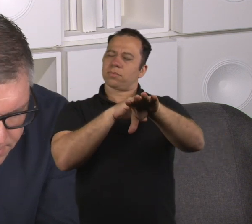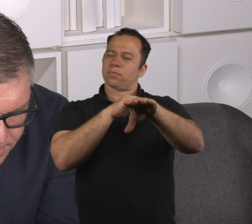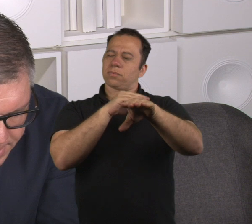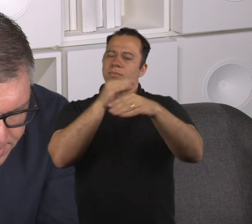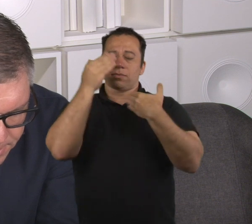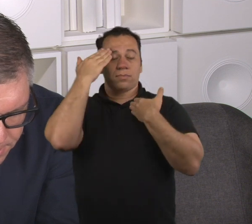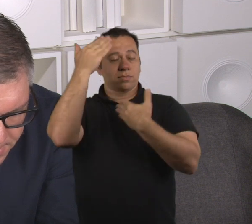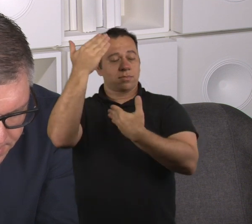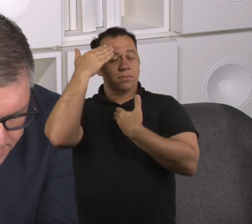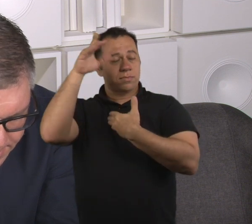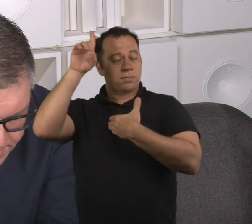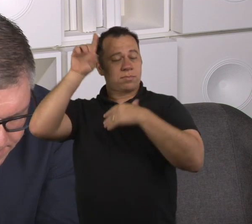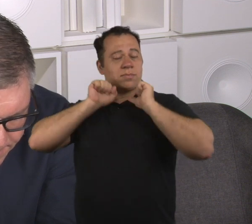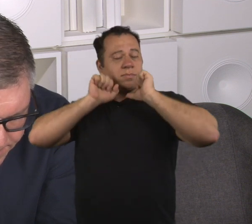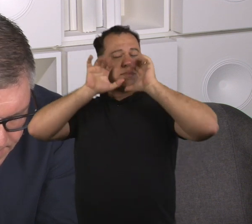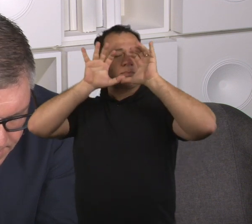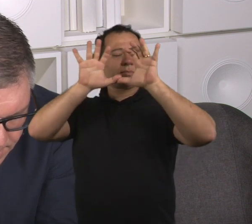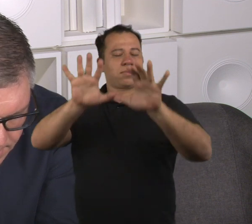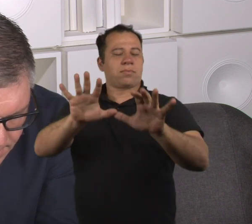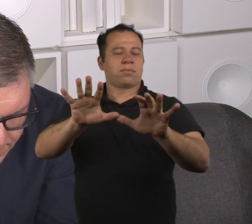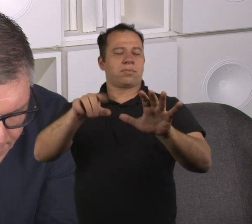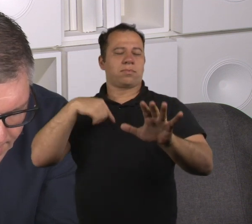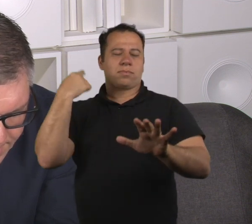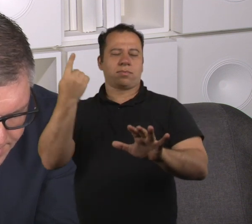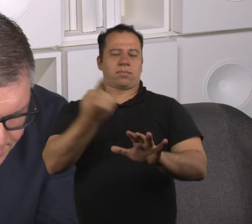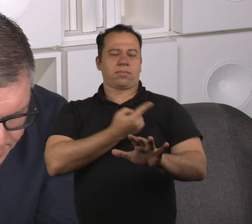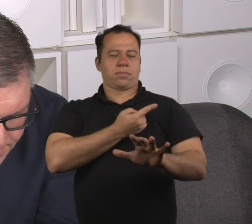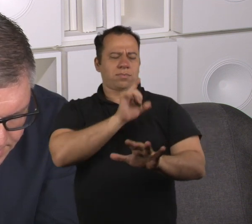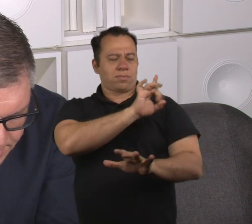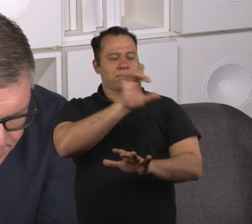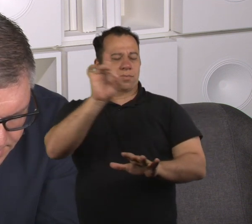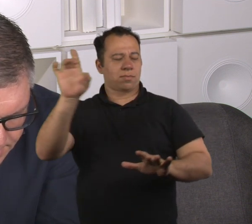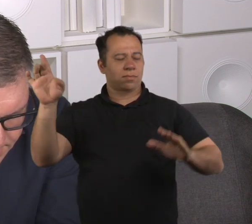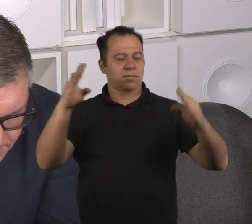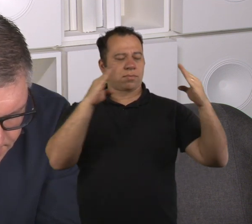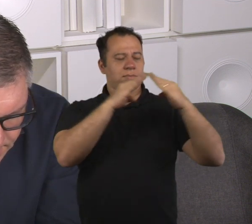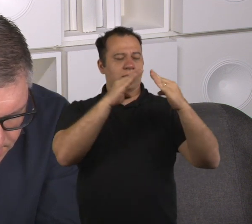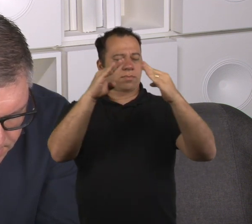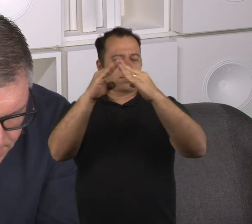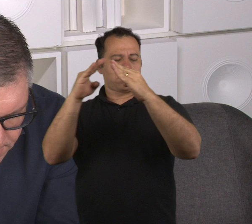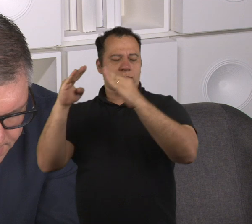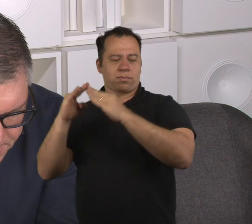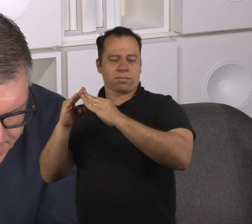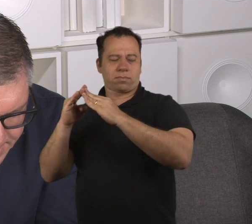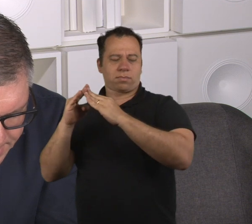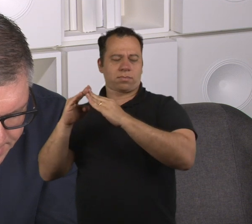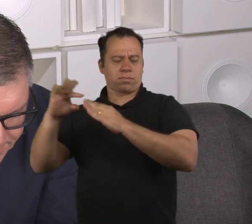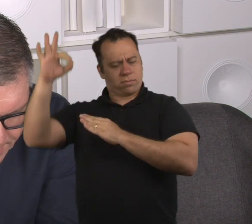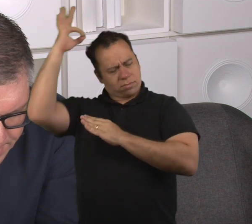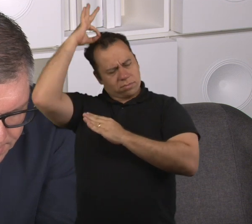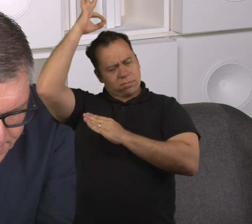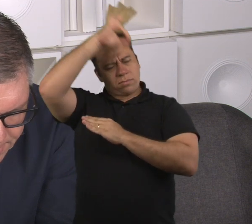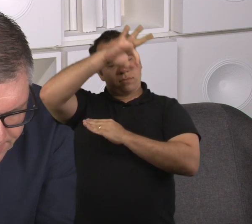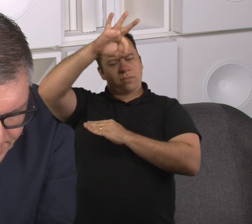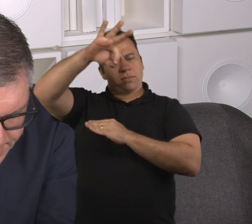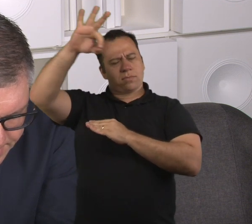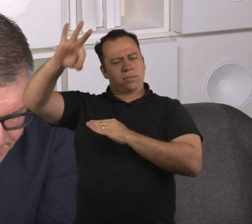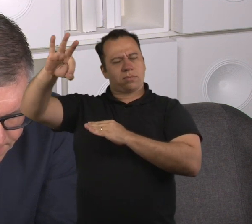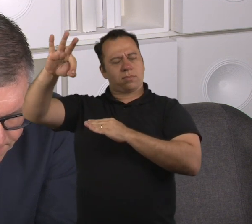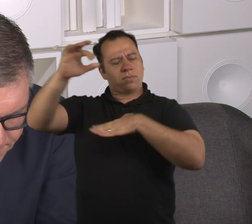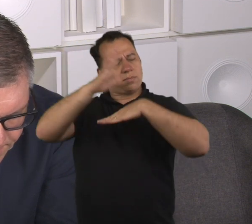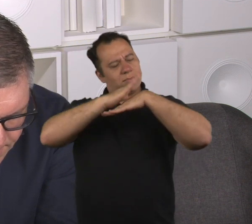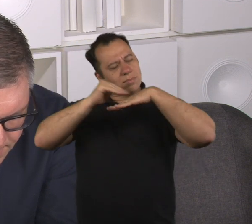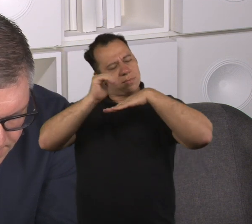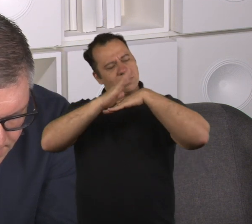Obrigado pela Tua bênção sobre nós. Que em cada casa a Tua doce presença faça toda a